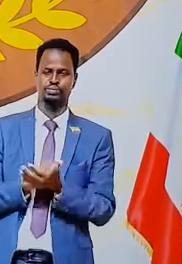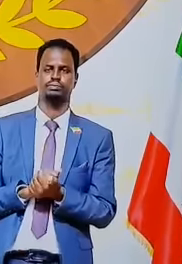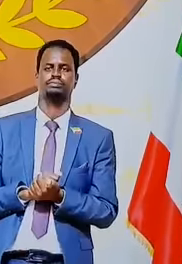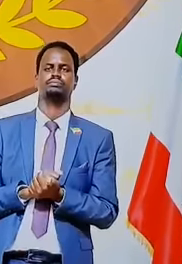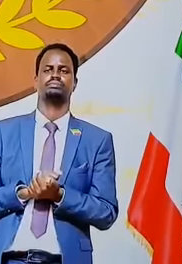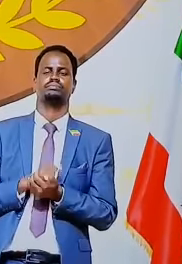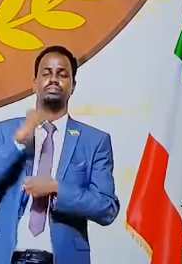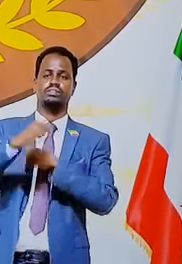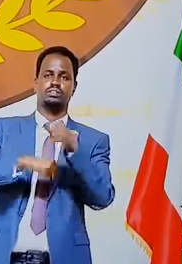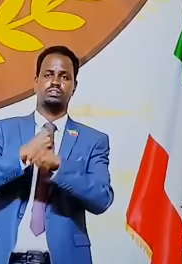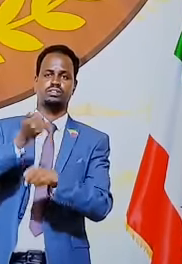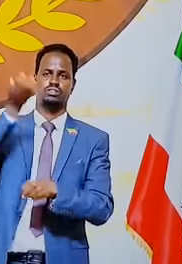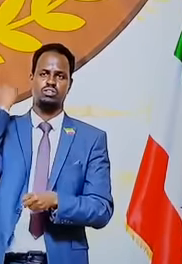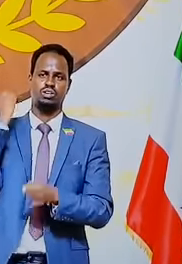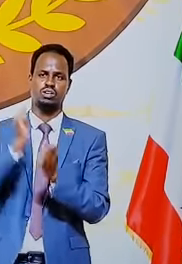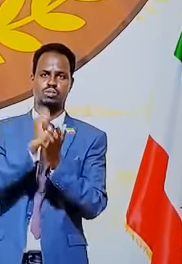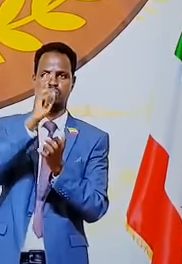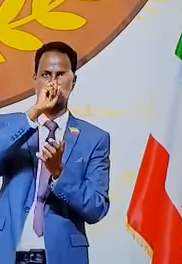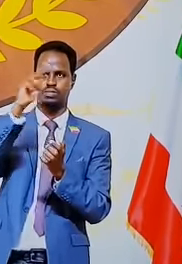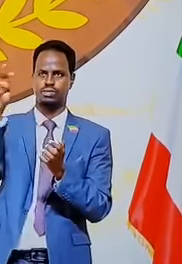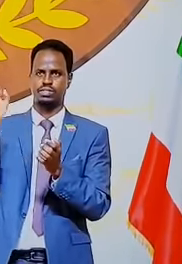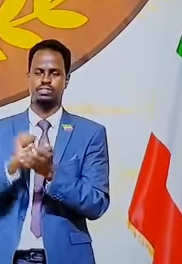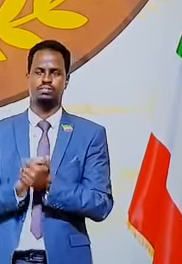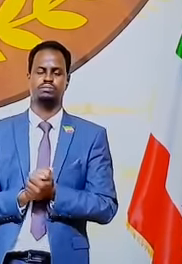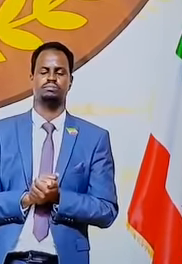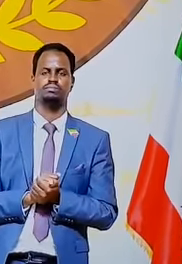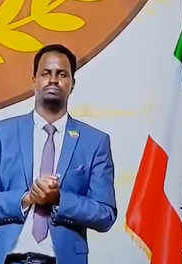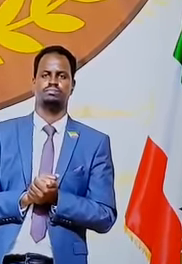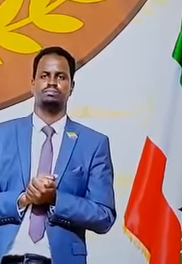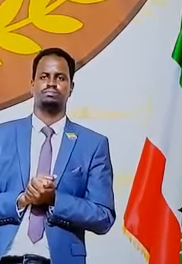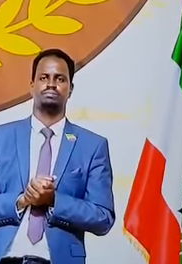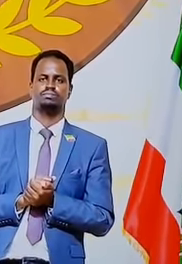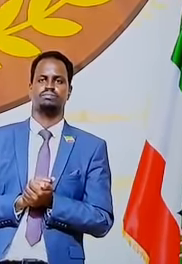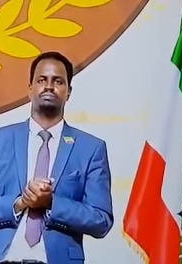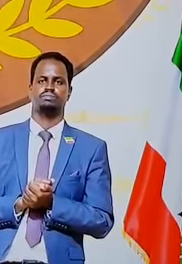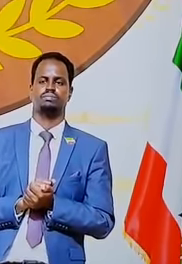taas kii tagay 2020 ay